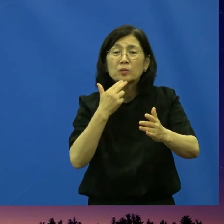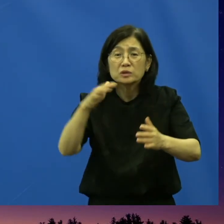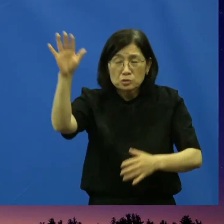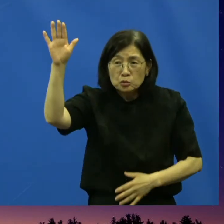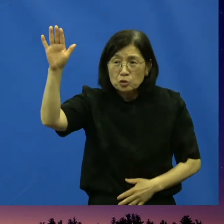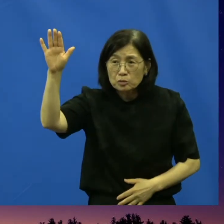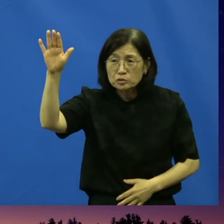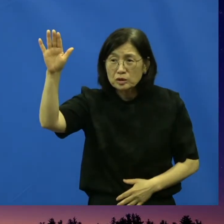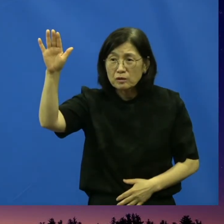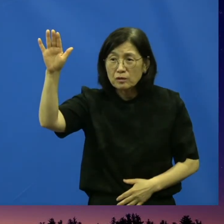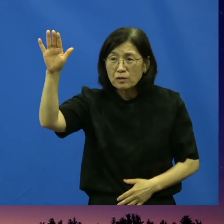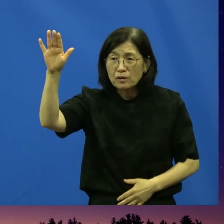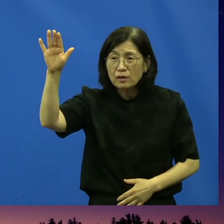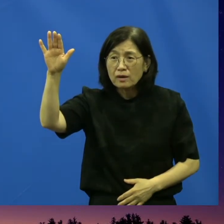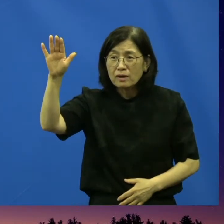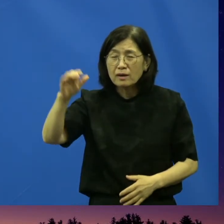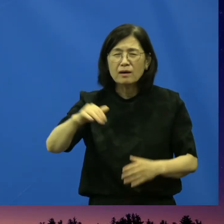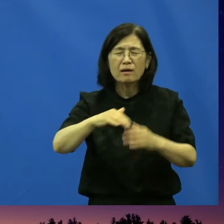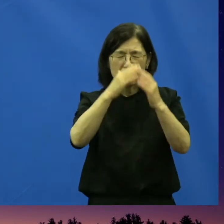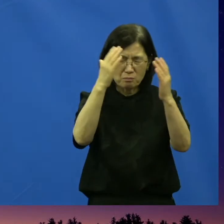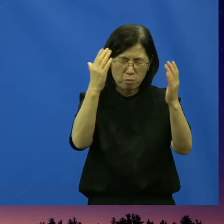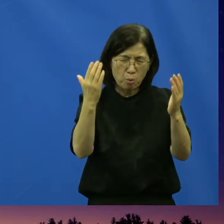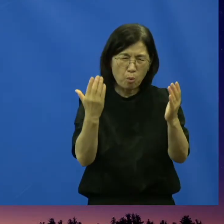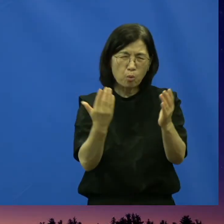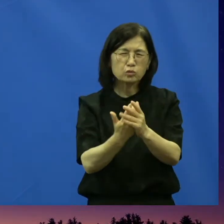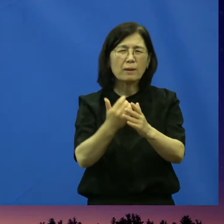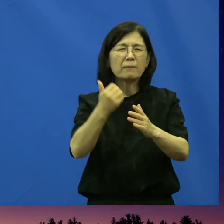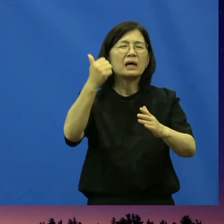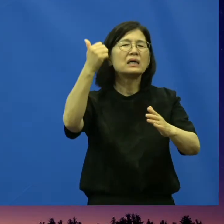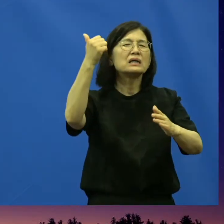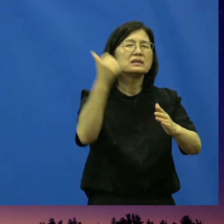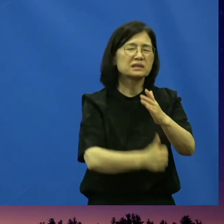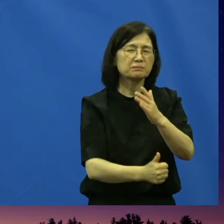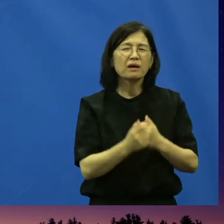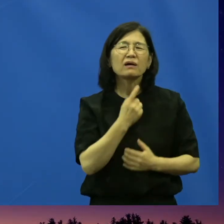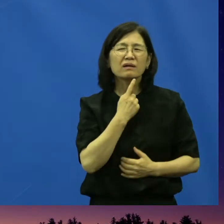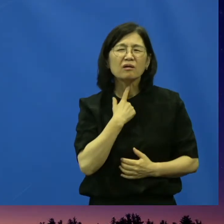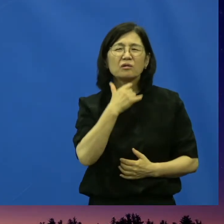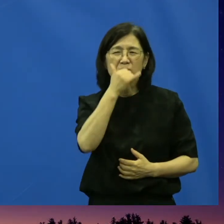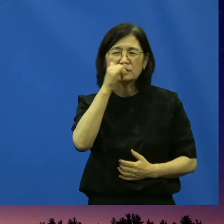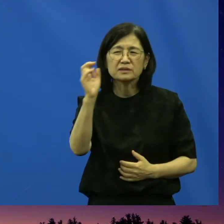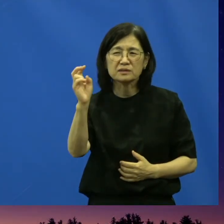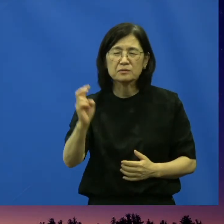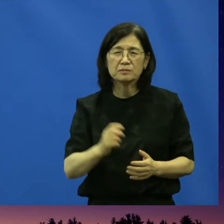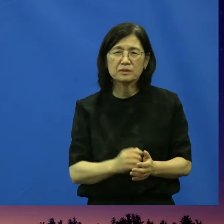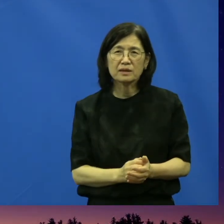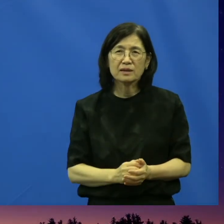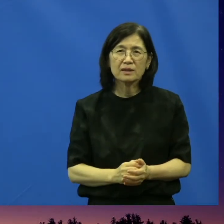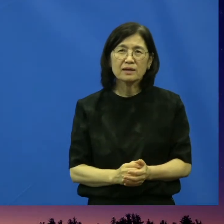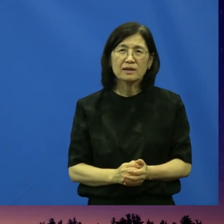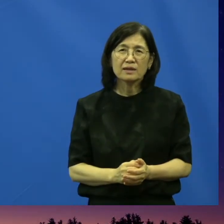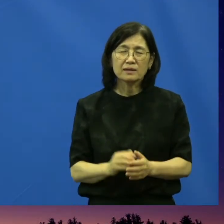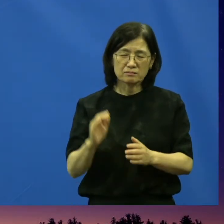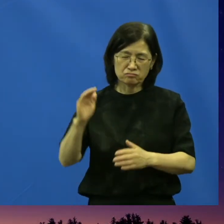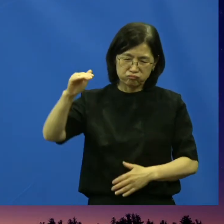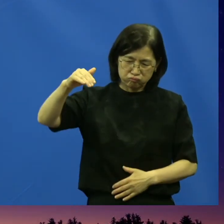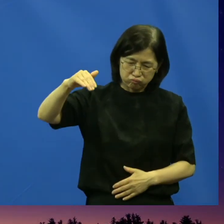실패해본 분이 있어요, 여러분? 완전히 내 모든 것들이 바닥을 치는, 밑바닥을 막